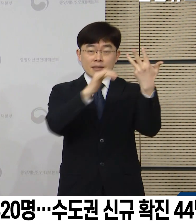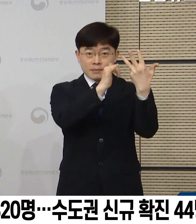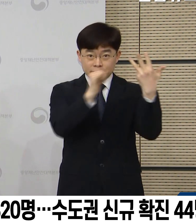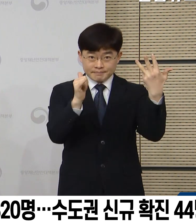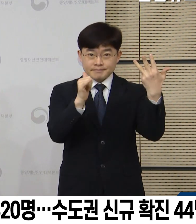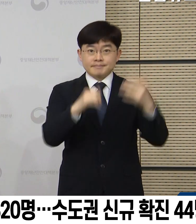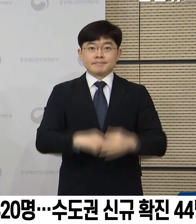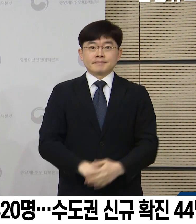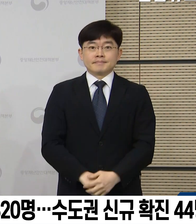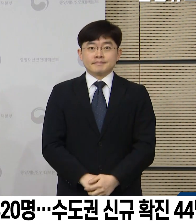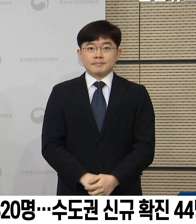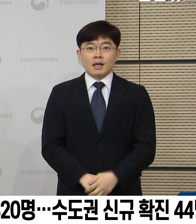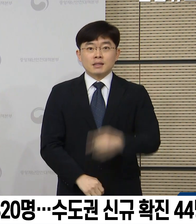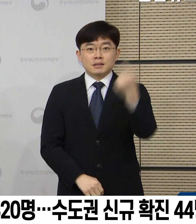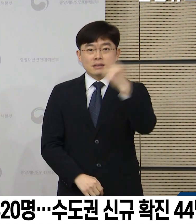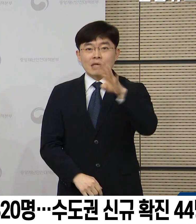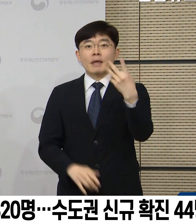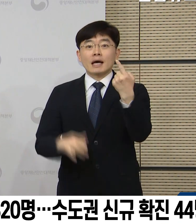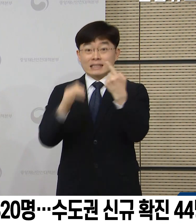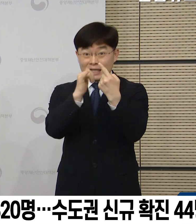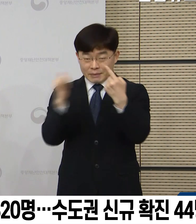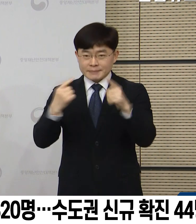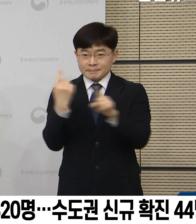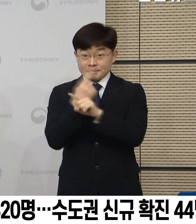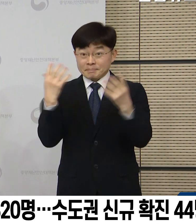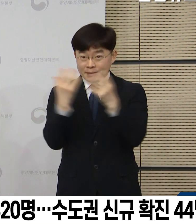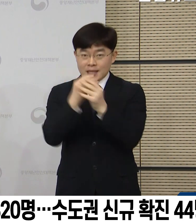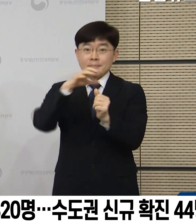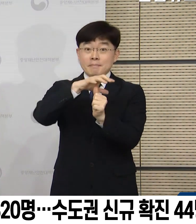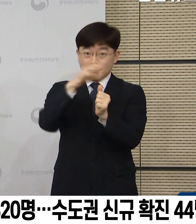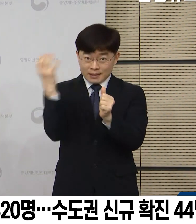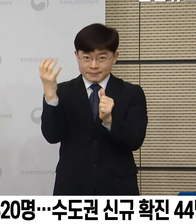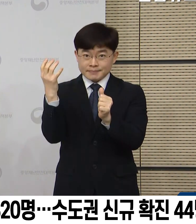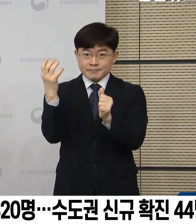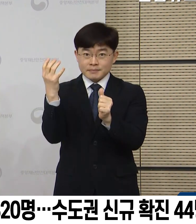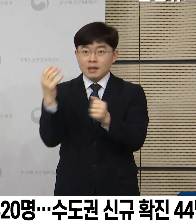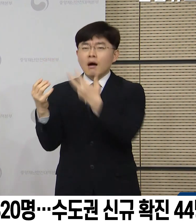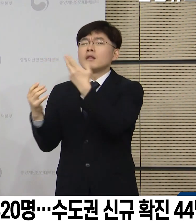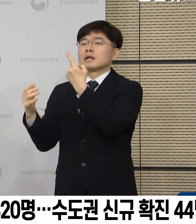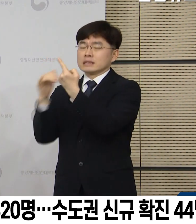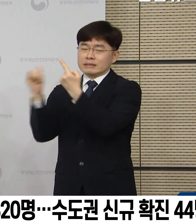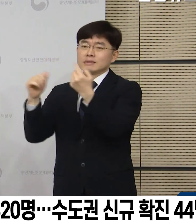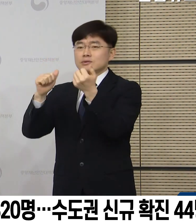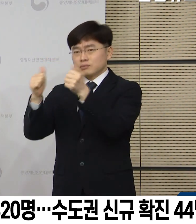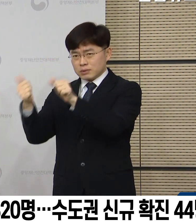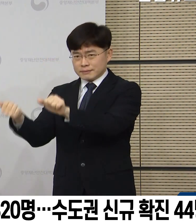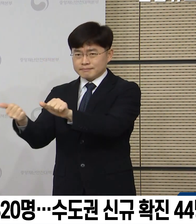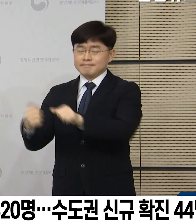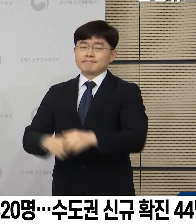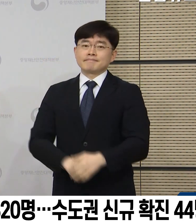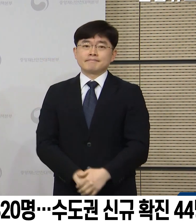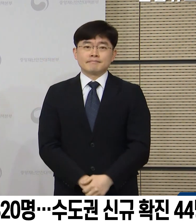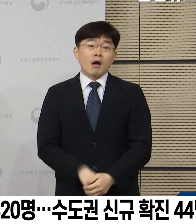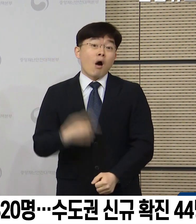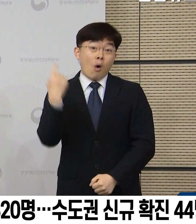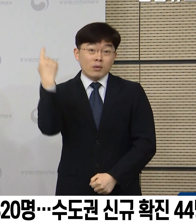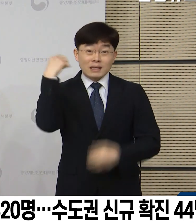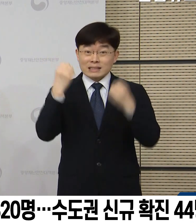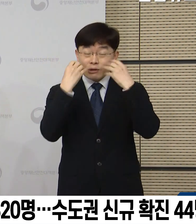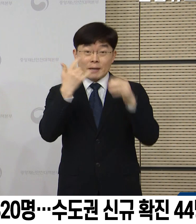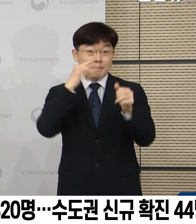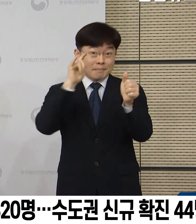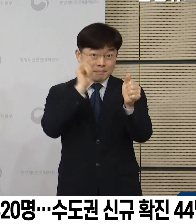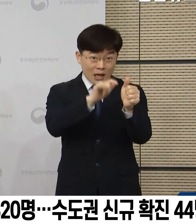6,838명이며 1,401명이 완치되어 격리 해제되었고 81분이 사망하셨습니다. 어제 신규